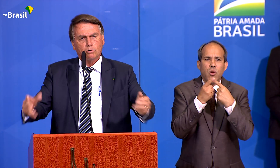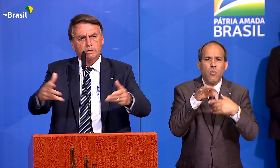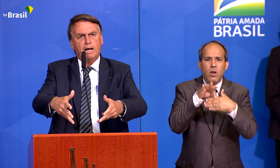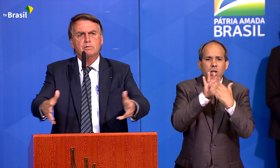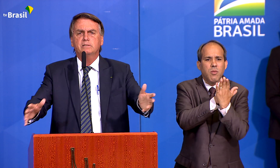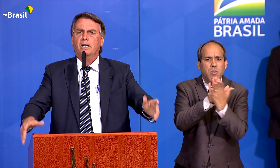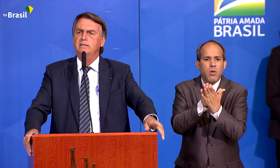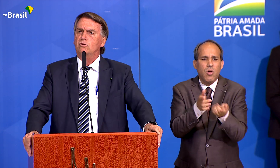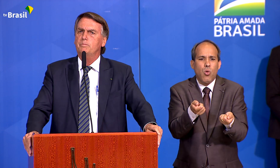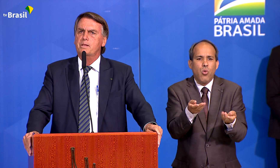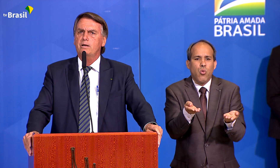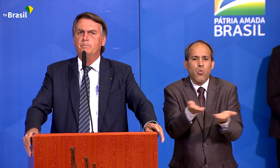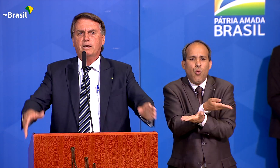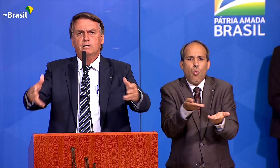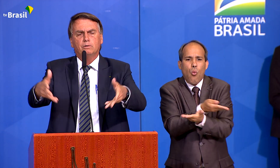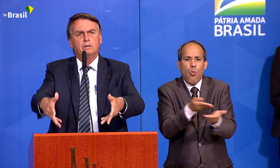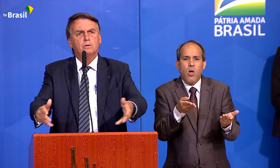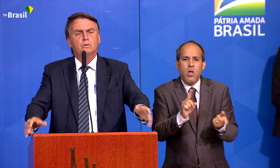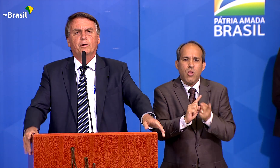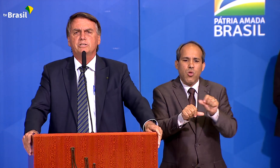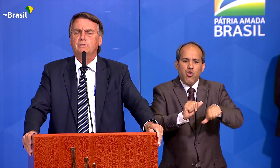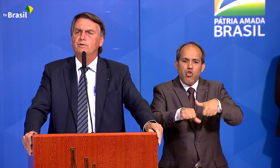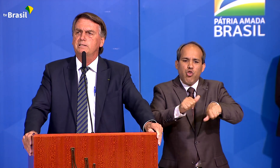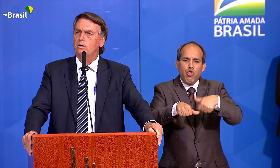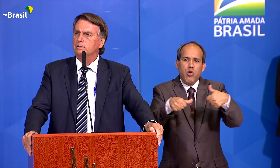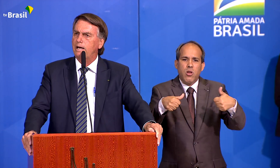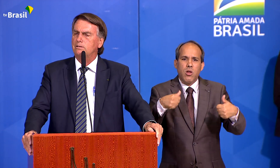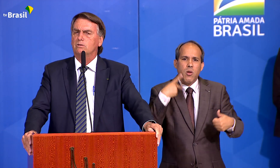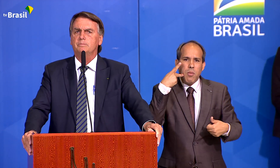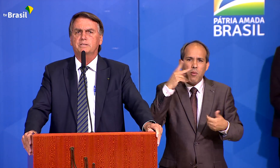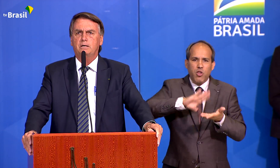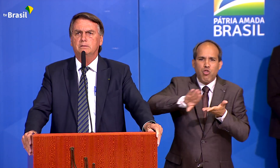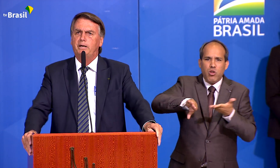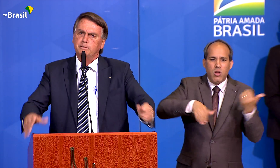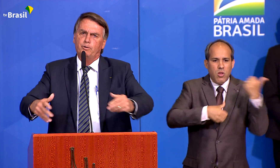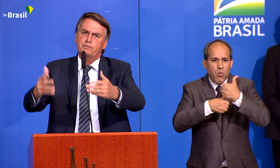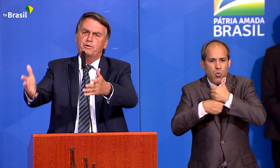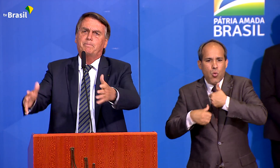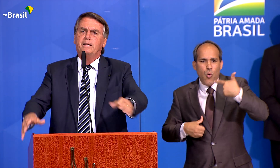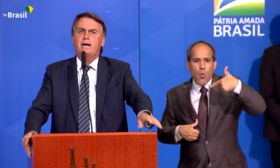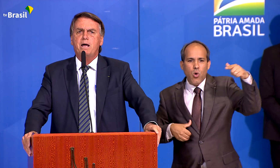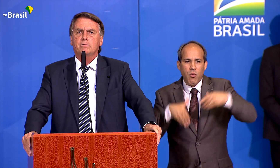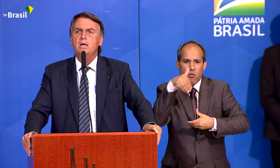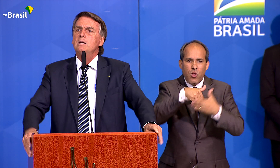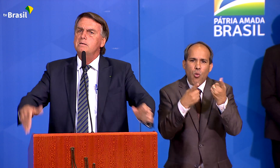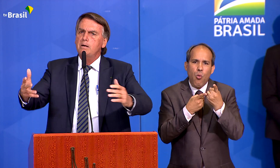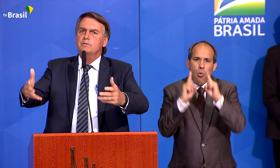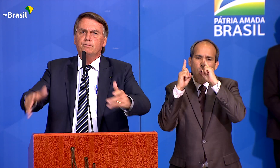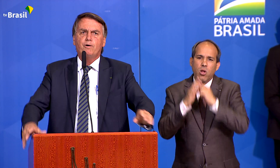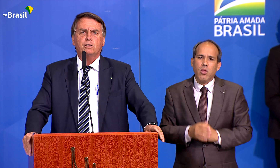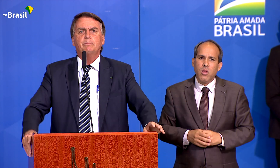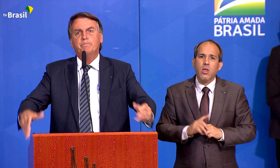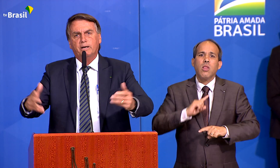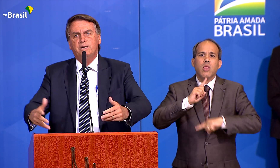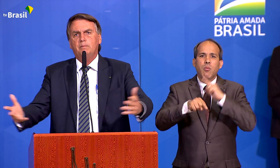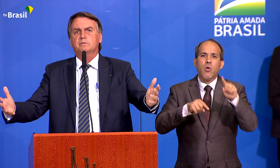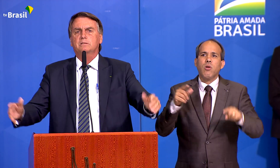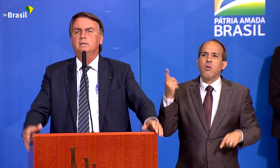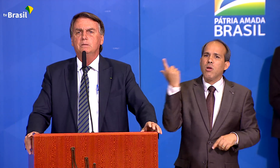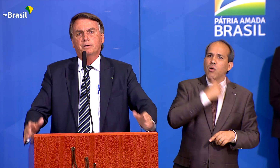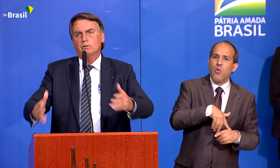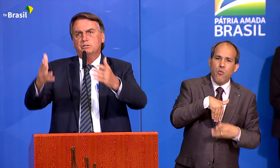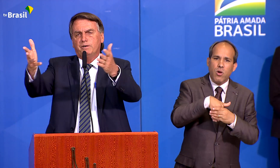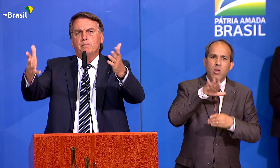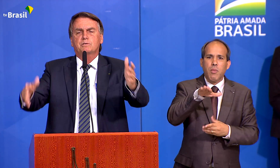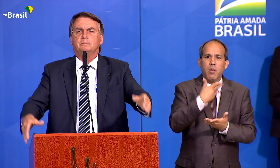essa trocar os integrantes da comissão para que o projeto fosse derrotado na comissão Mas depois foi a plenário ganhamos um voto mas